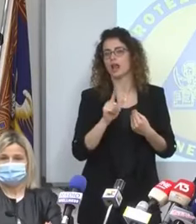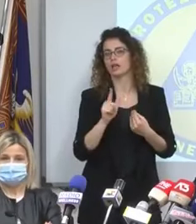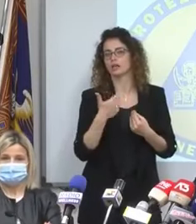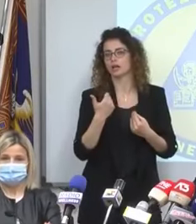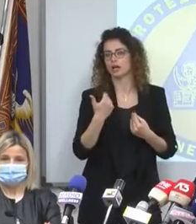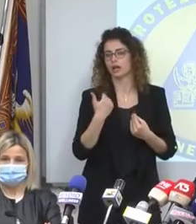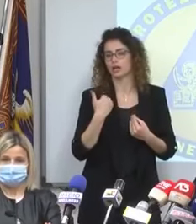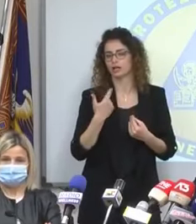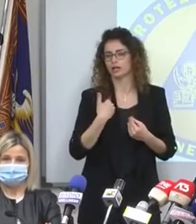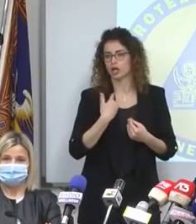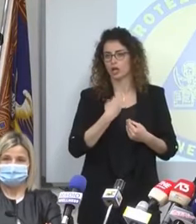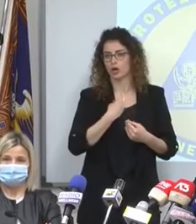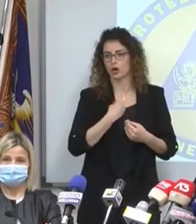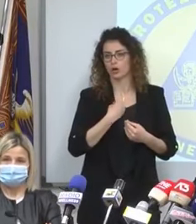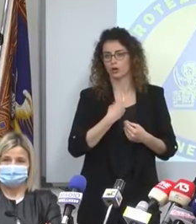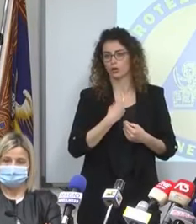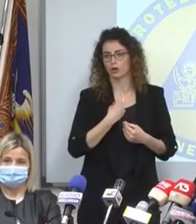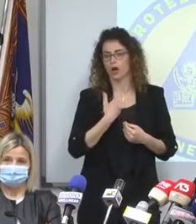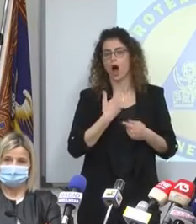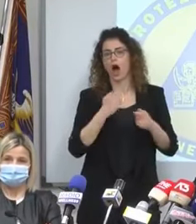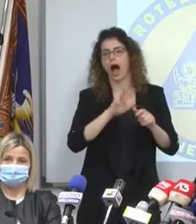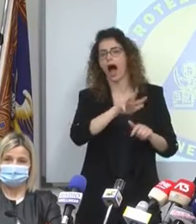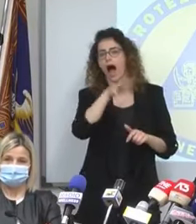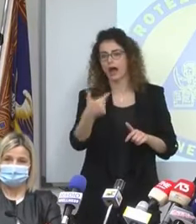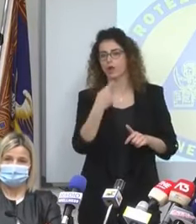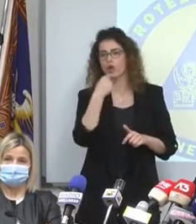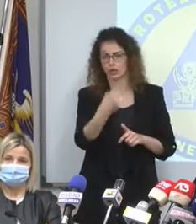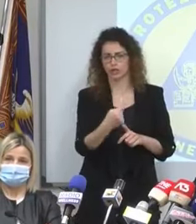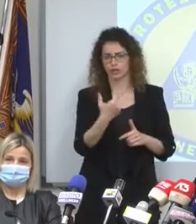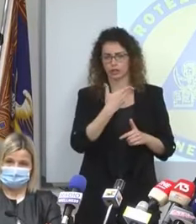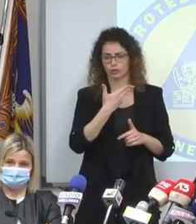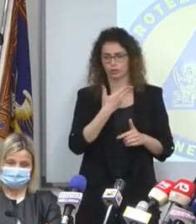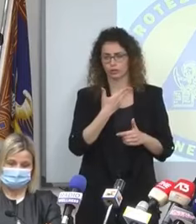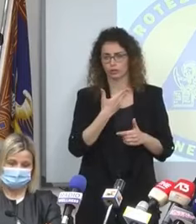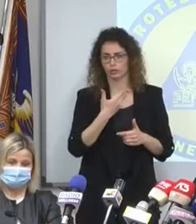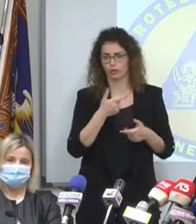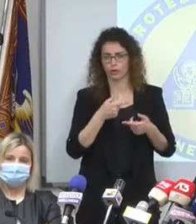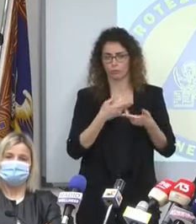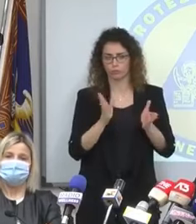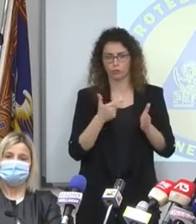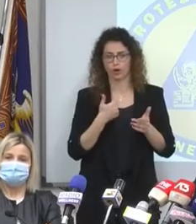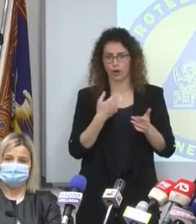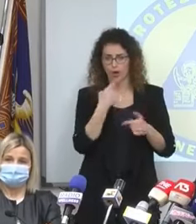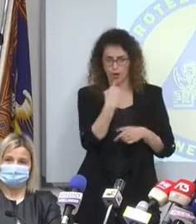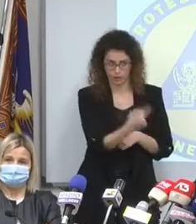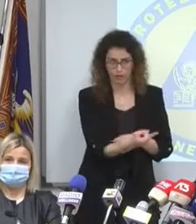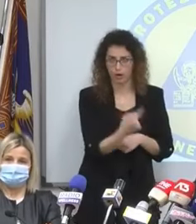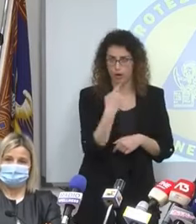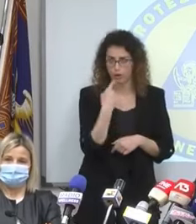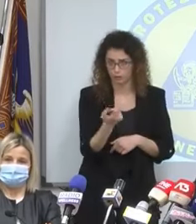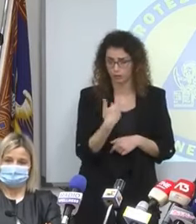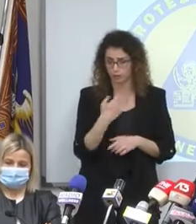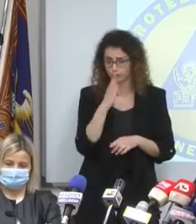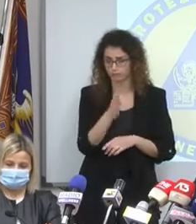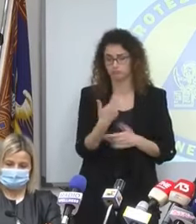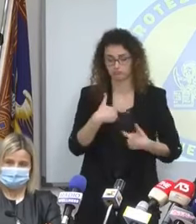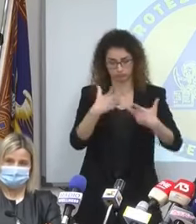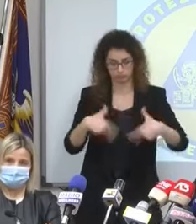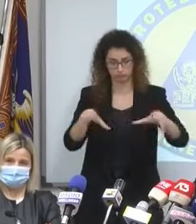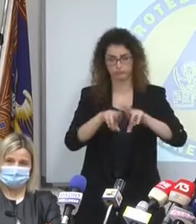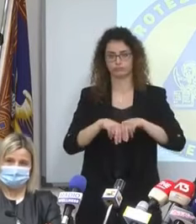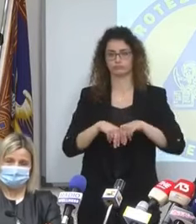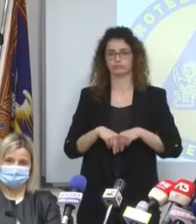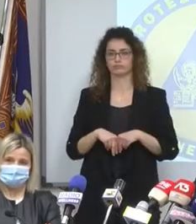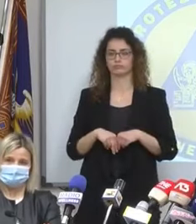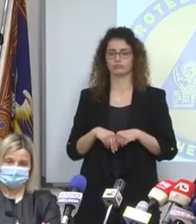gli ho declinato in pubblico l'altro, cioè c'è tutto nel senso, se vuoi te la giro. Sì, dillo che siamo anche in diretta. Lo ripetiamo